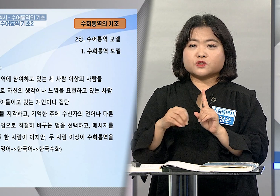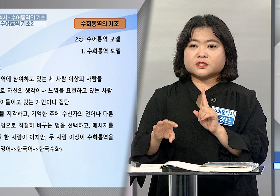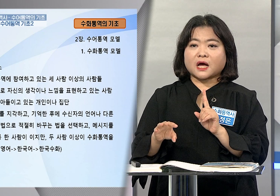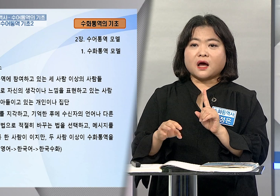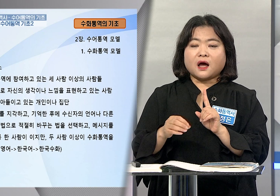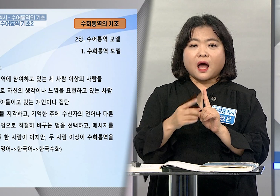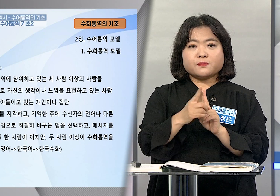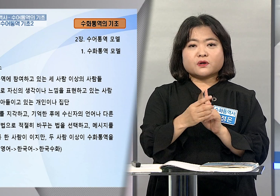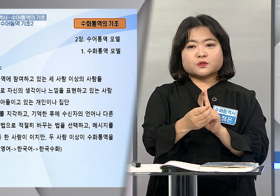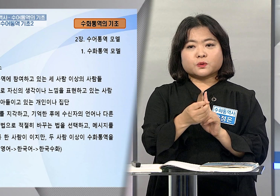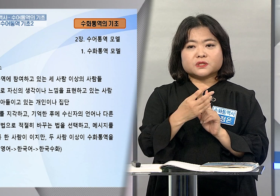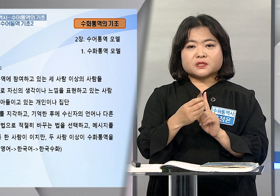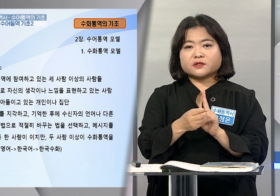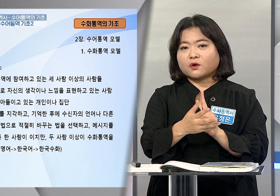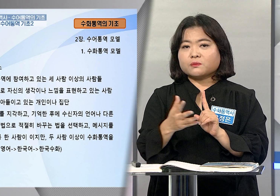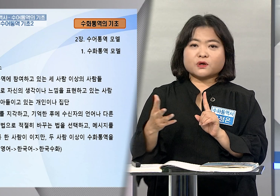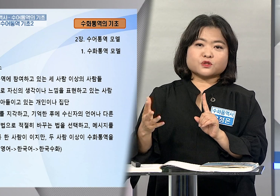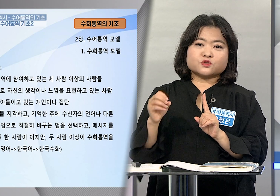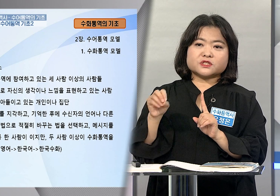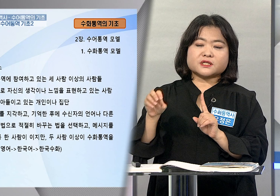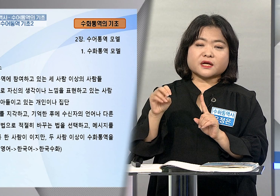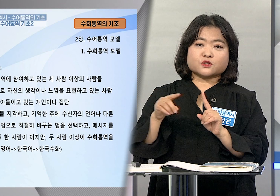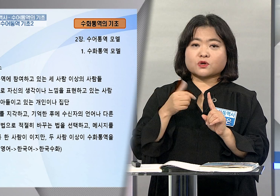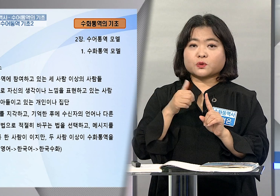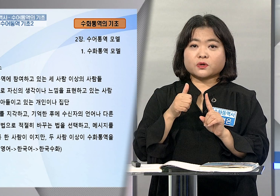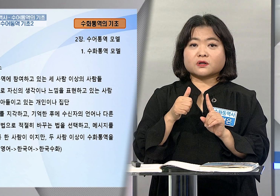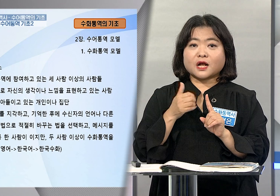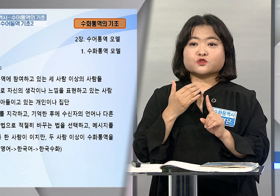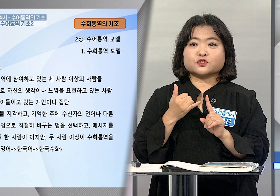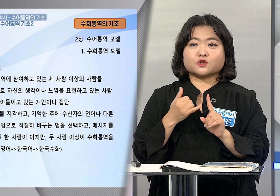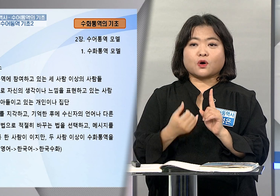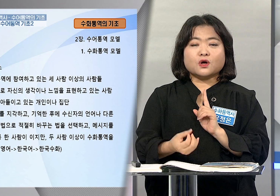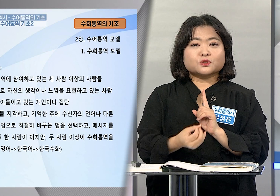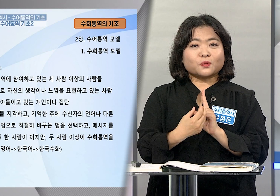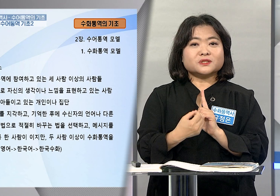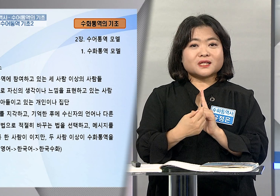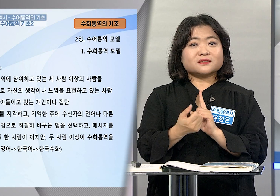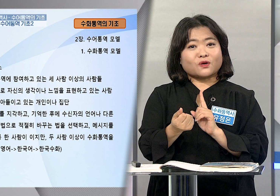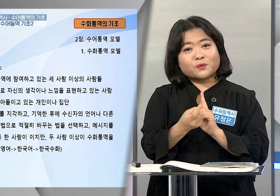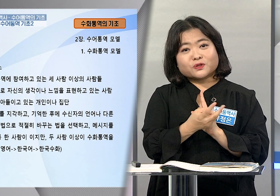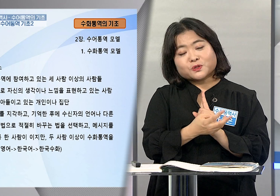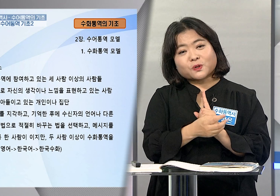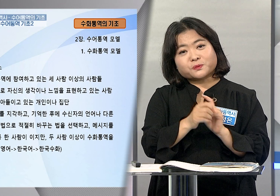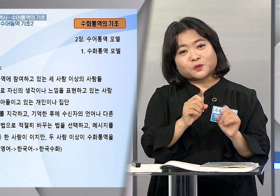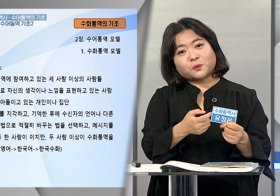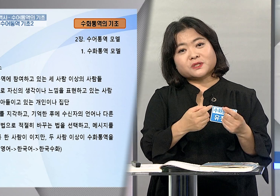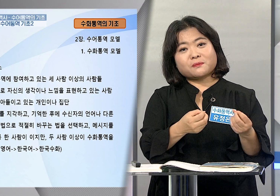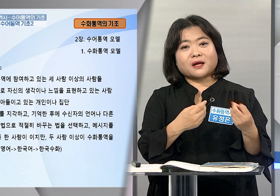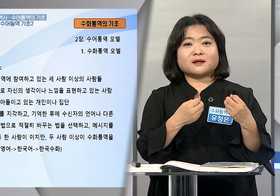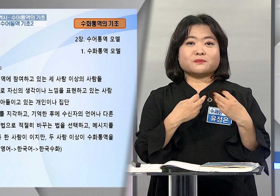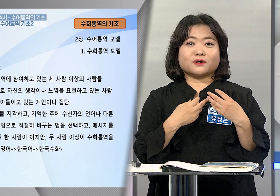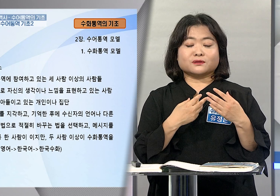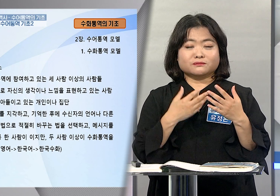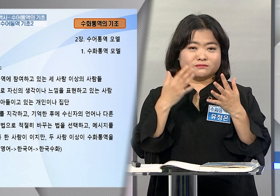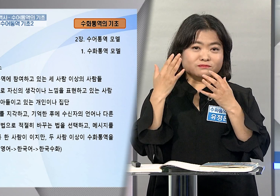수신자, 한 명의 송신자, 여러 명의 수신자에게 수화 통역을 할 수 있죠. 송신자는 여러 명이 될 수가 없죠. 동시에 말을 하면